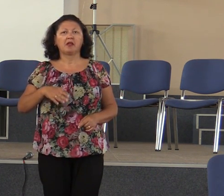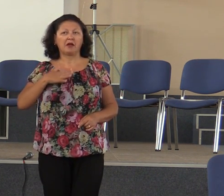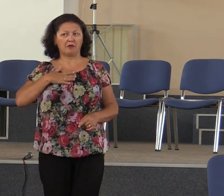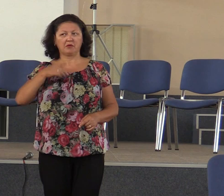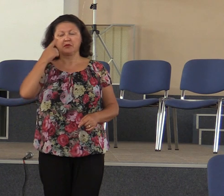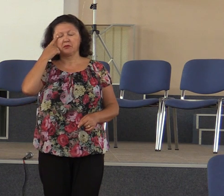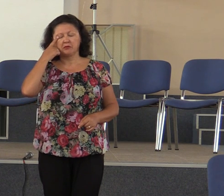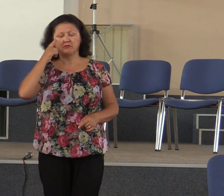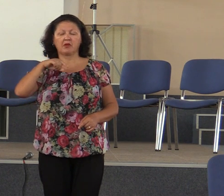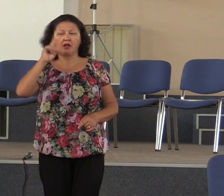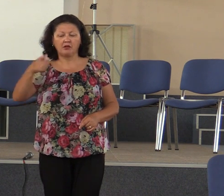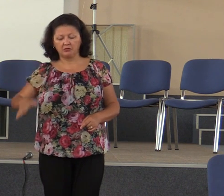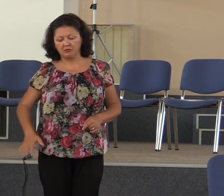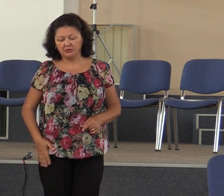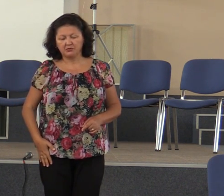altul un picior.